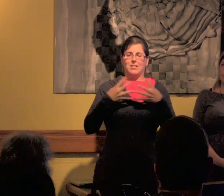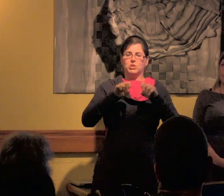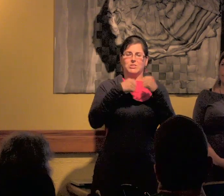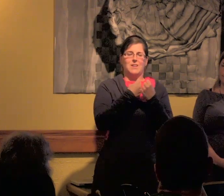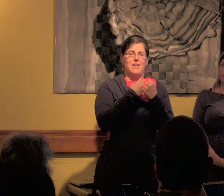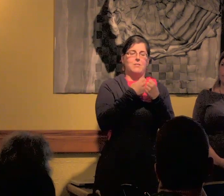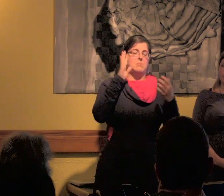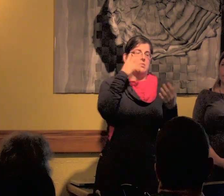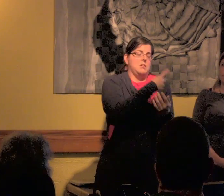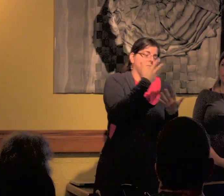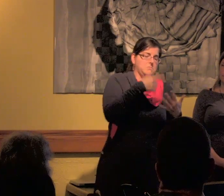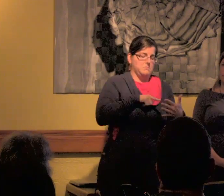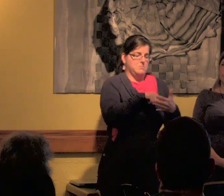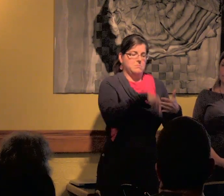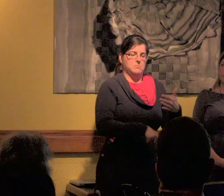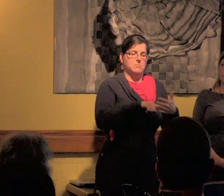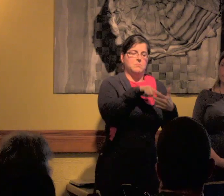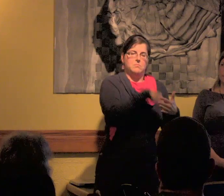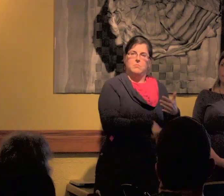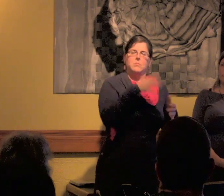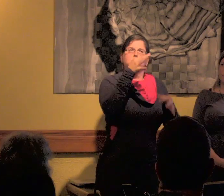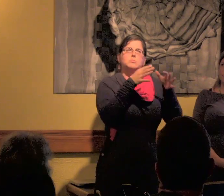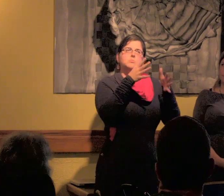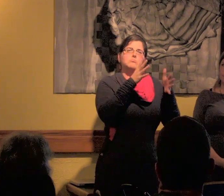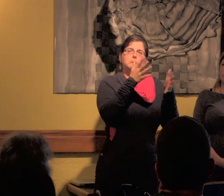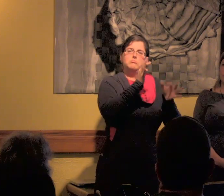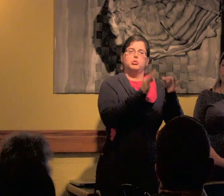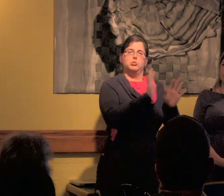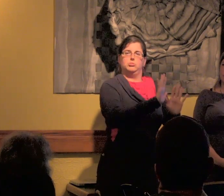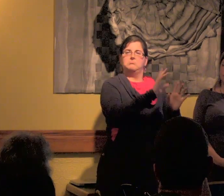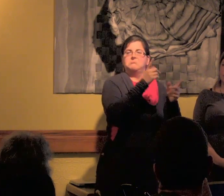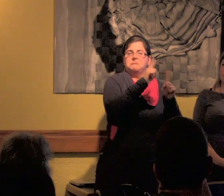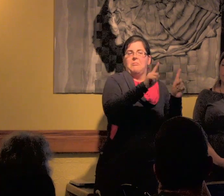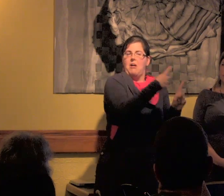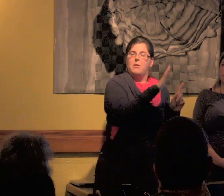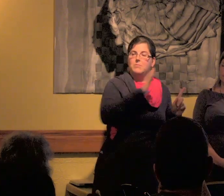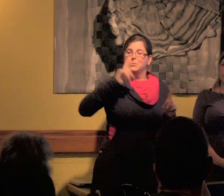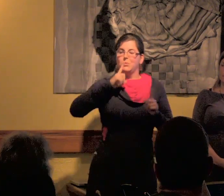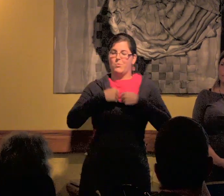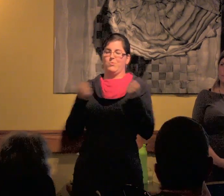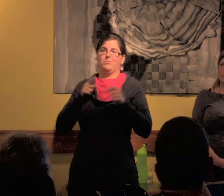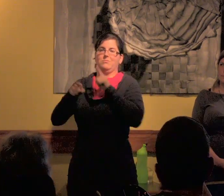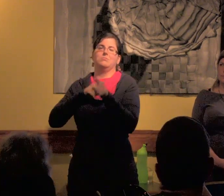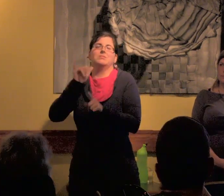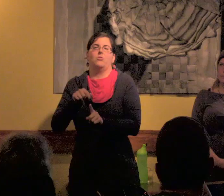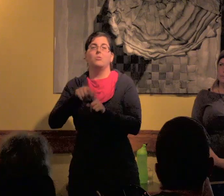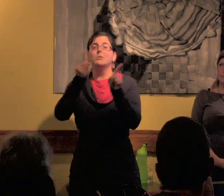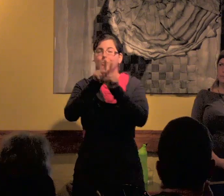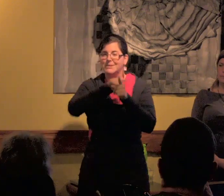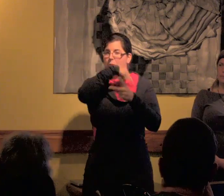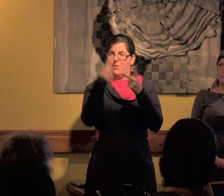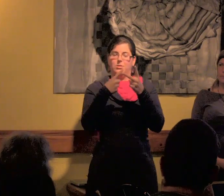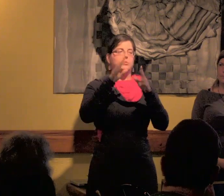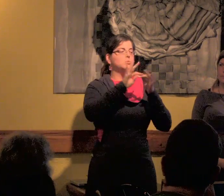conséquences sur la personne sourde et sur son filtre social lorsque vient le temps de communiquer avec les autres, à savoir qu'est-ce que je dis, qu'est-ce que je garde